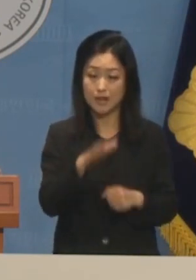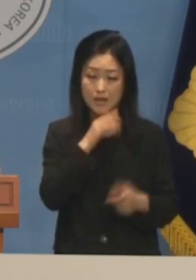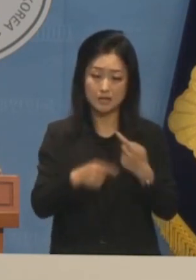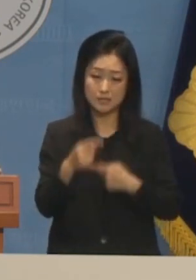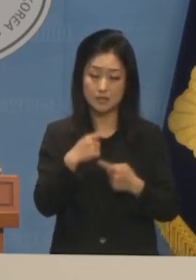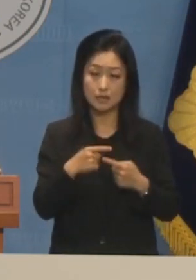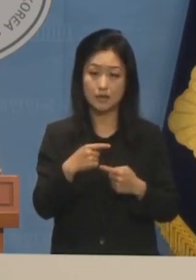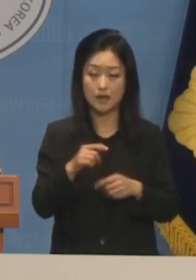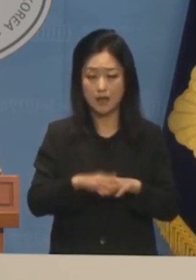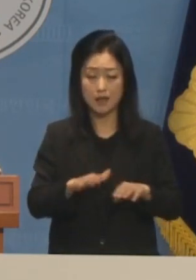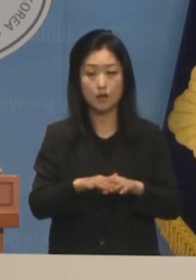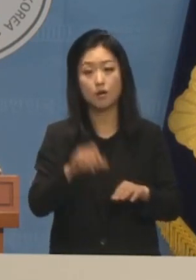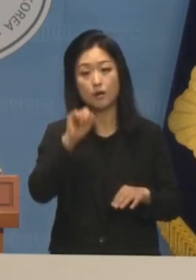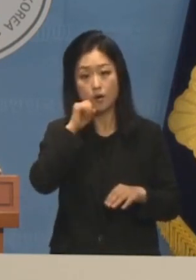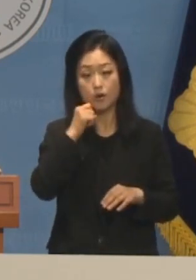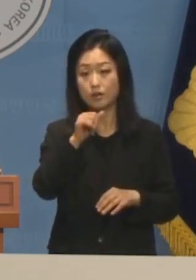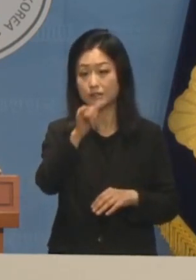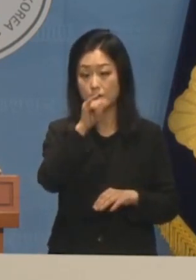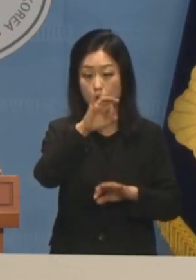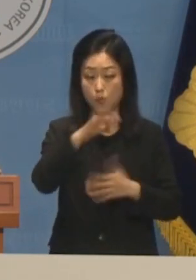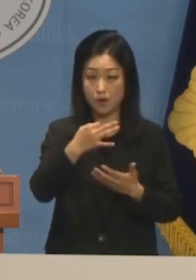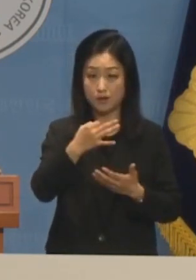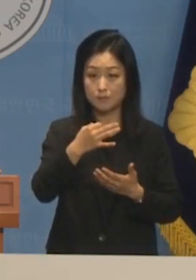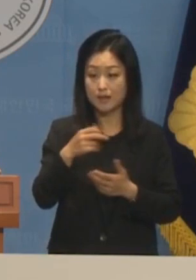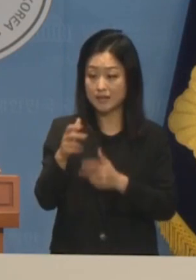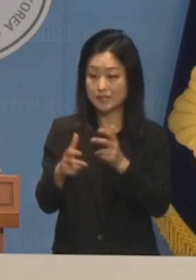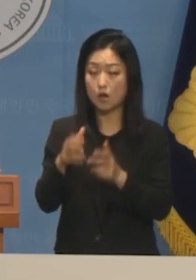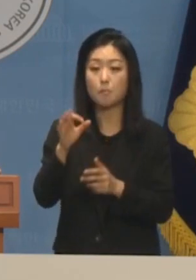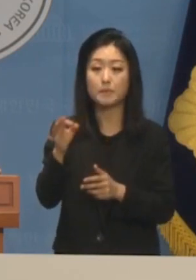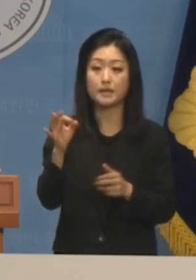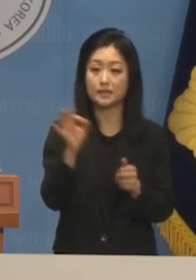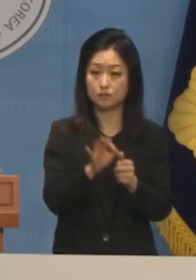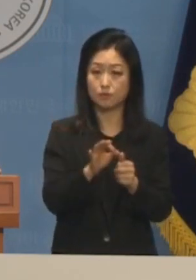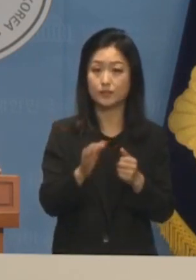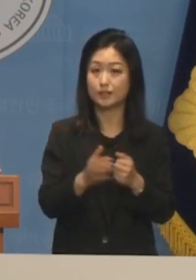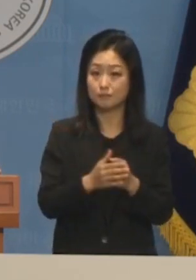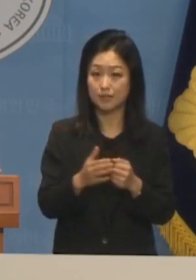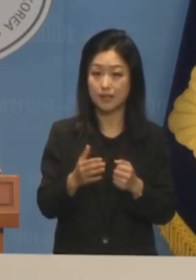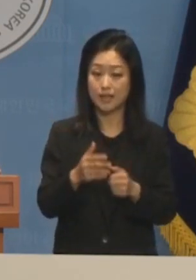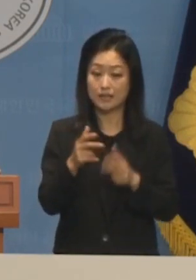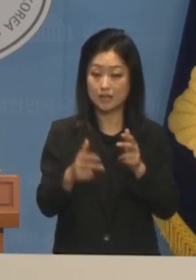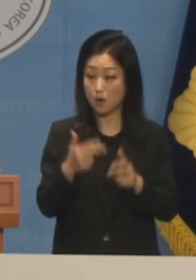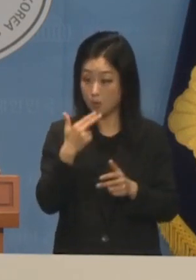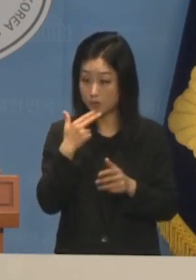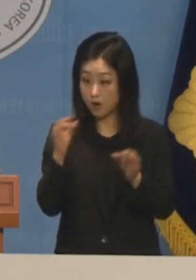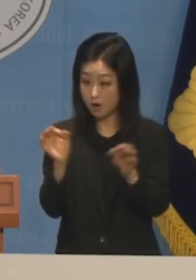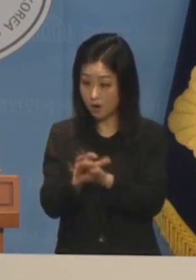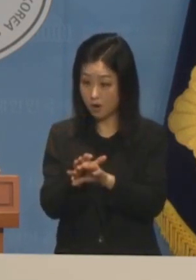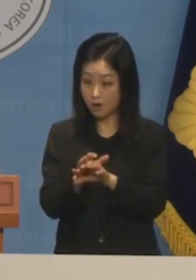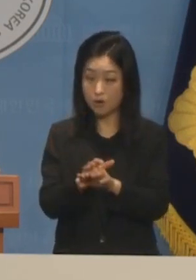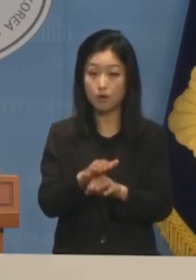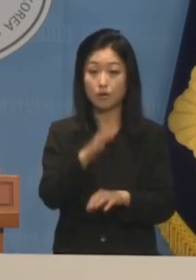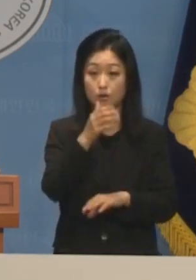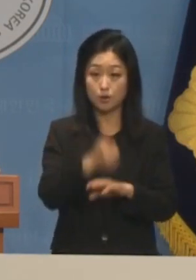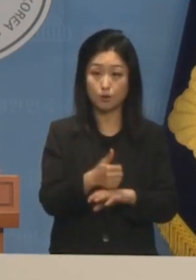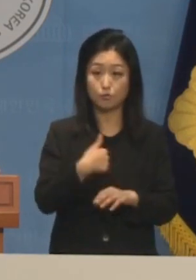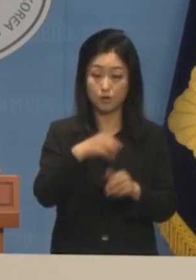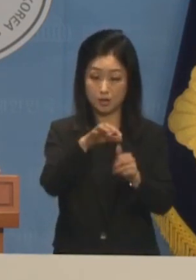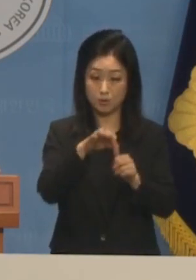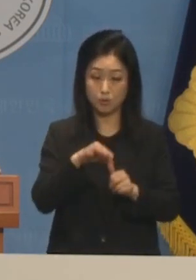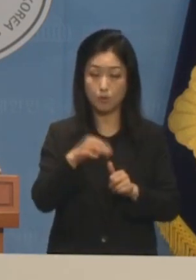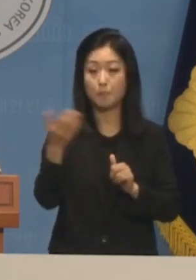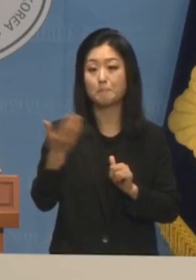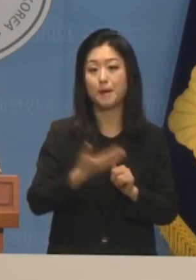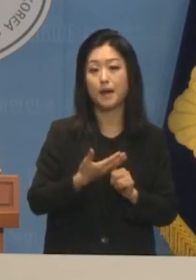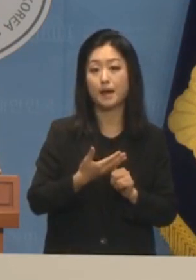합니다. 그리고 공무직의 임금은 예산에서 사업비로 책정되기 때문에 사업이 없어지면 공무직의 고용이